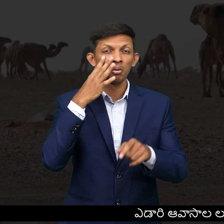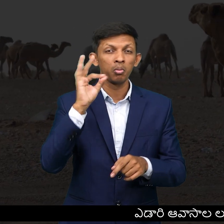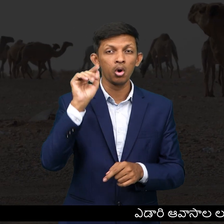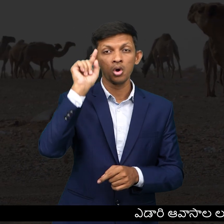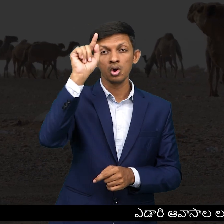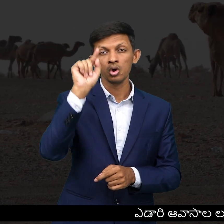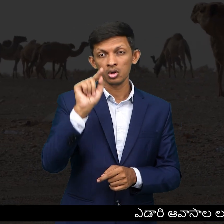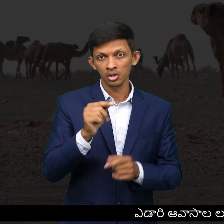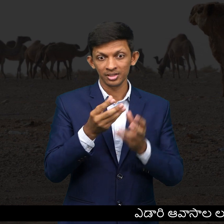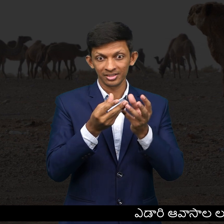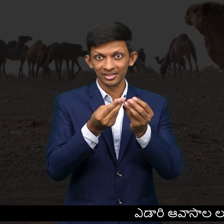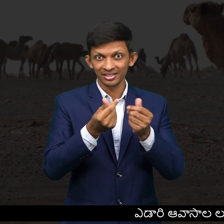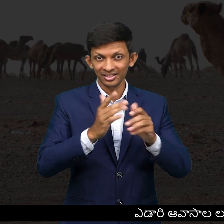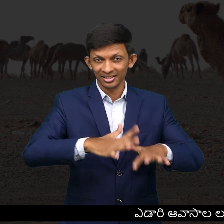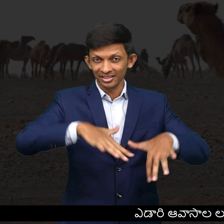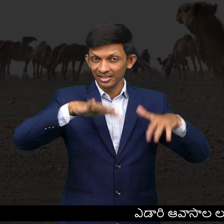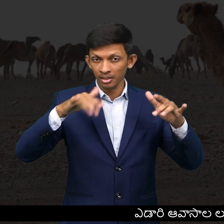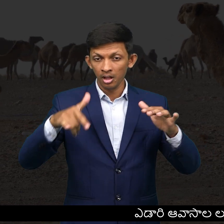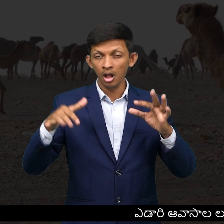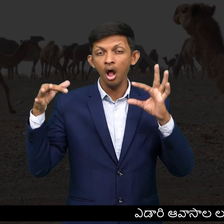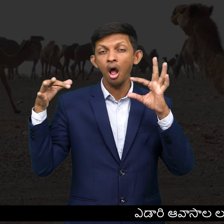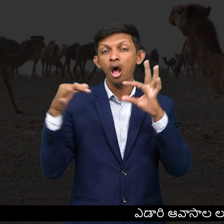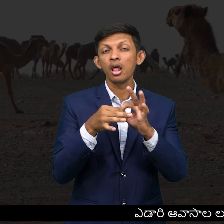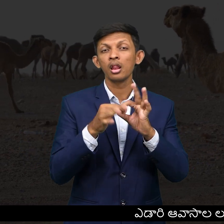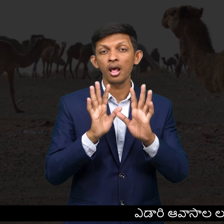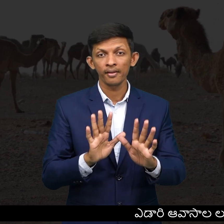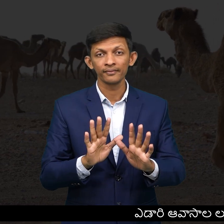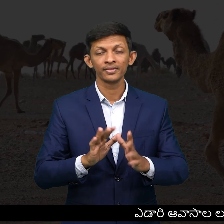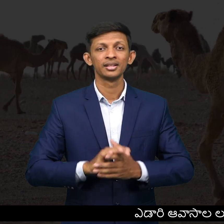ఆవాసాల లక్షణాలను వివరించగలరు.